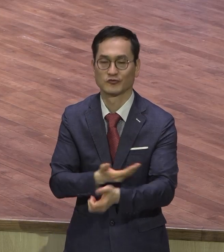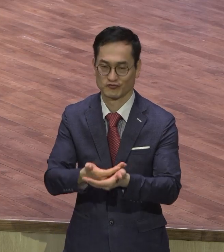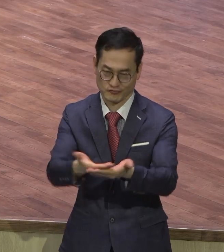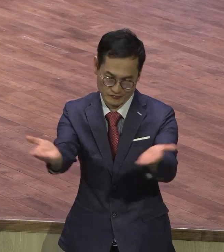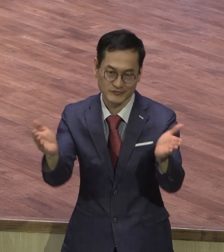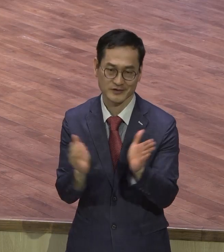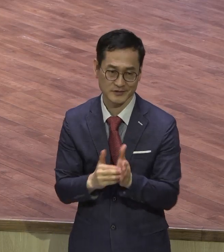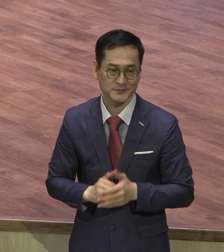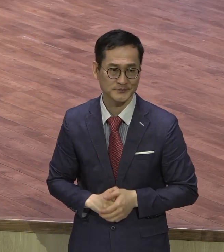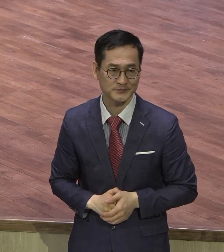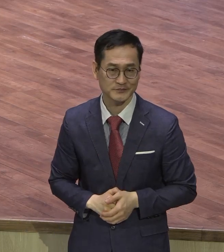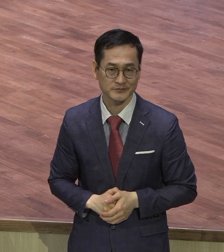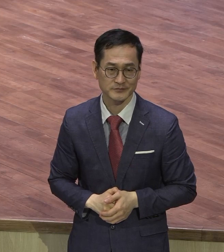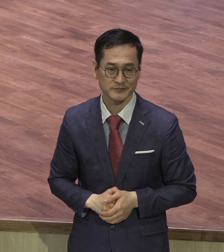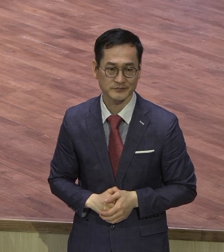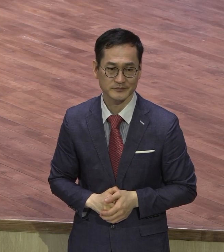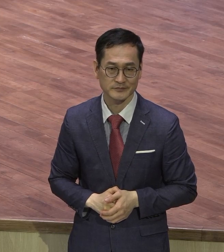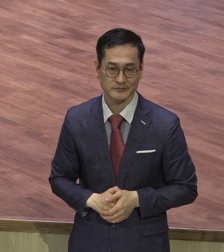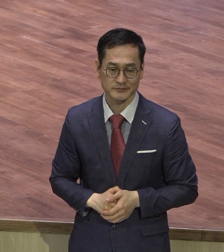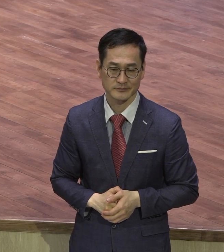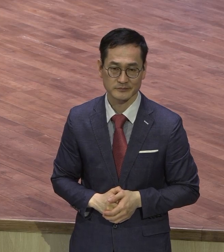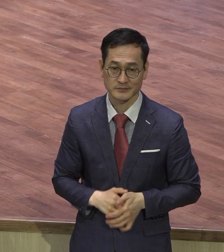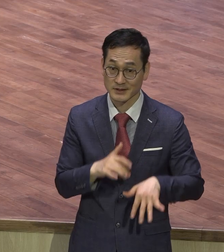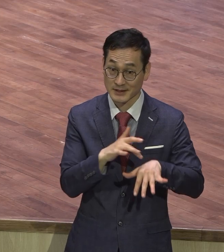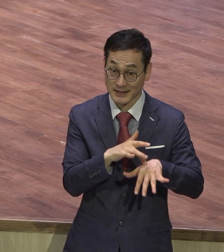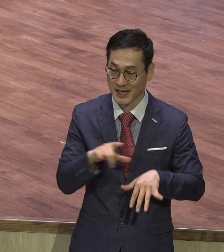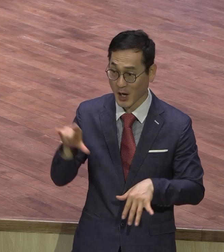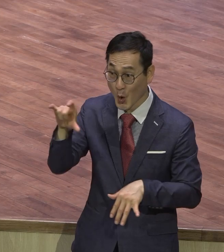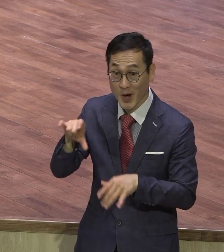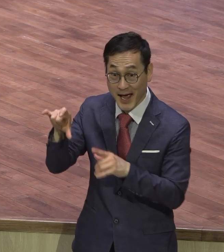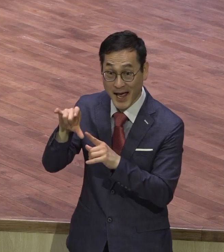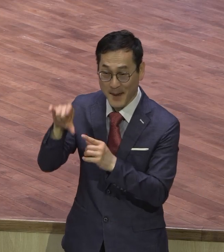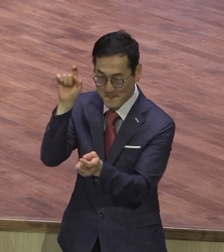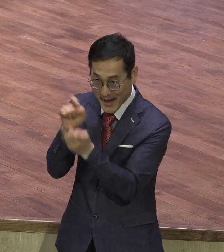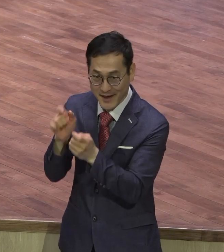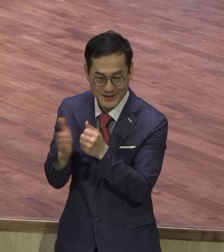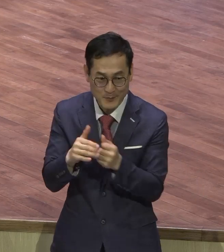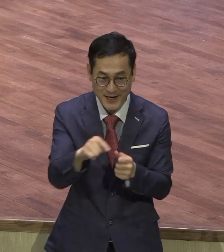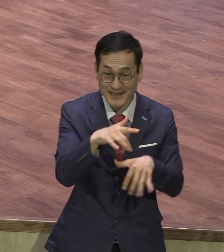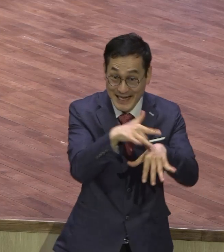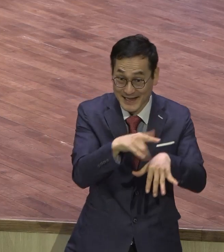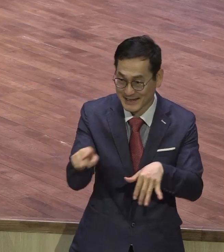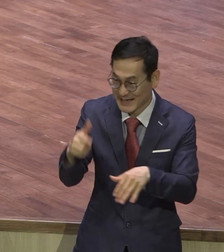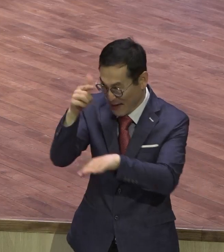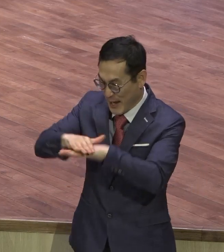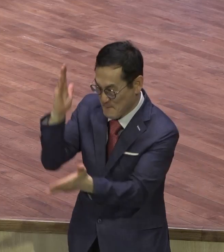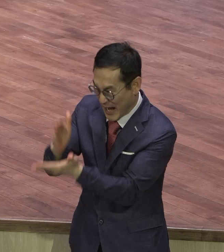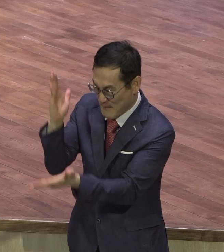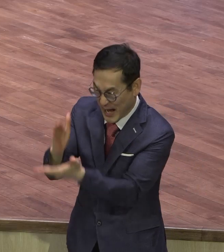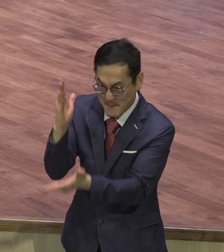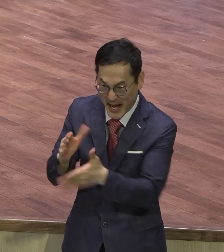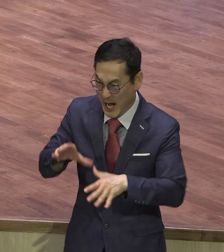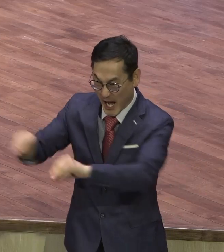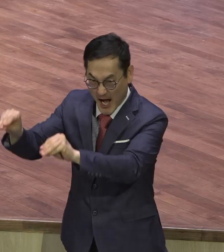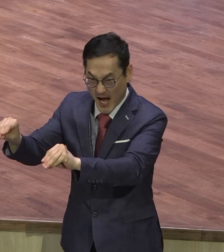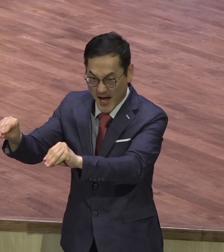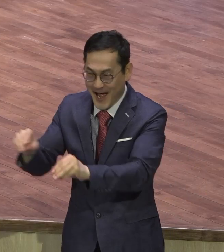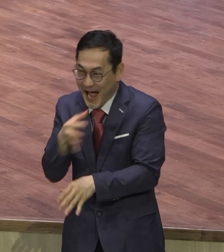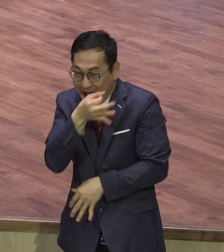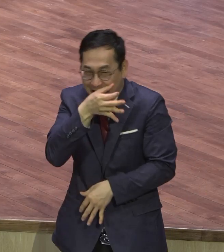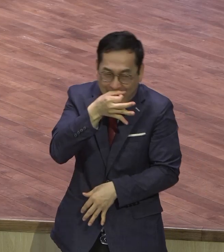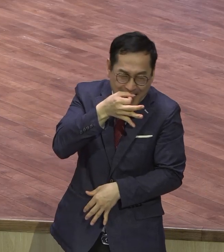되는 거, 사단은 코로나19 바이러스로 인해서 예배 못 드리겠지만 시대가 발전돼서 온라인으로도 예배 드리고